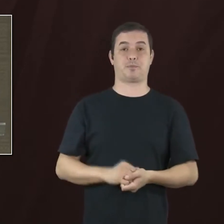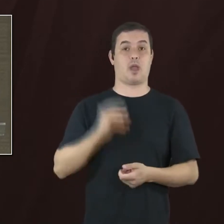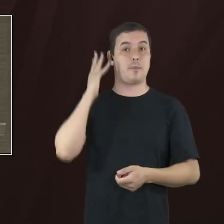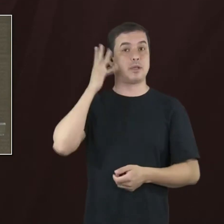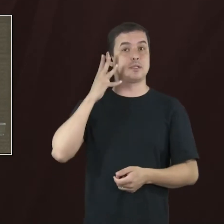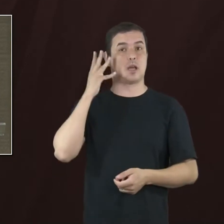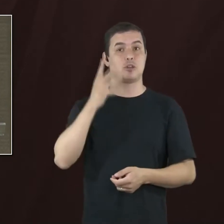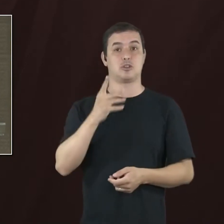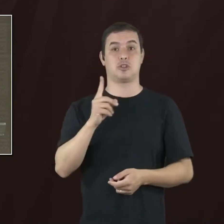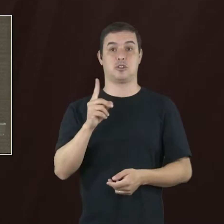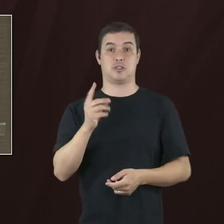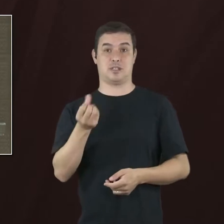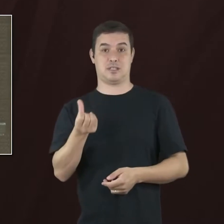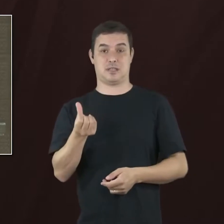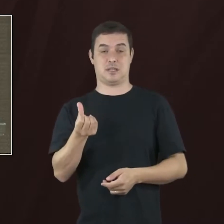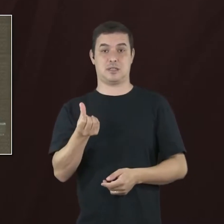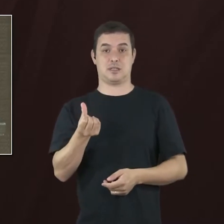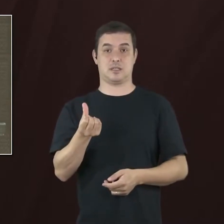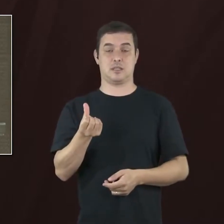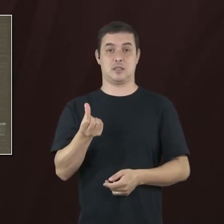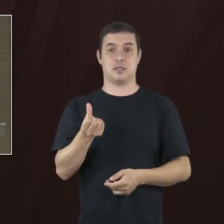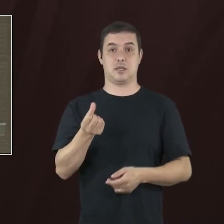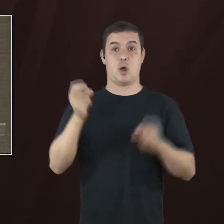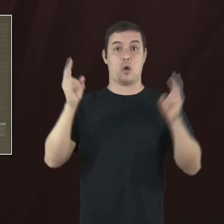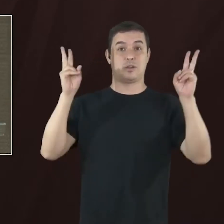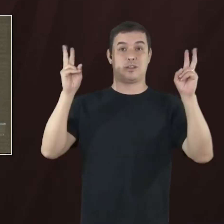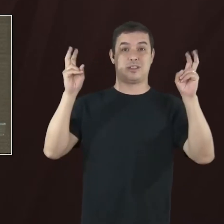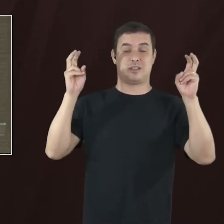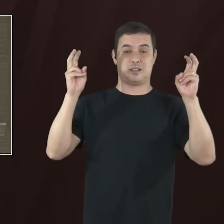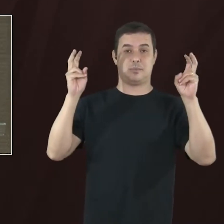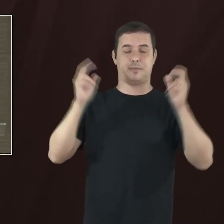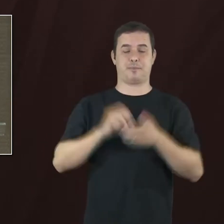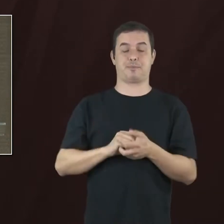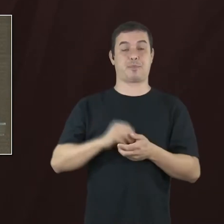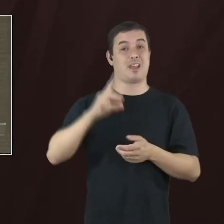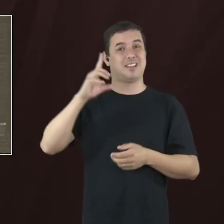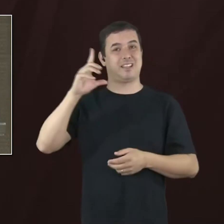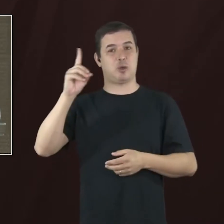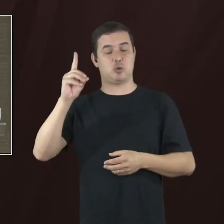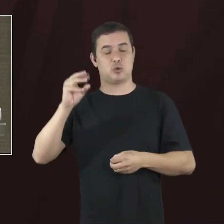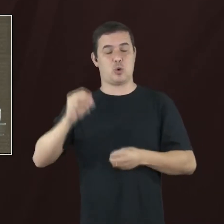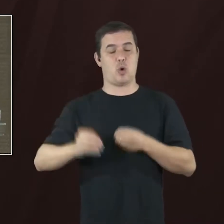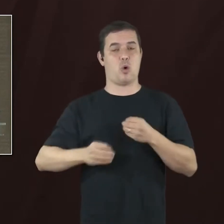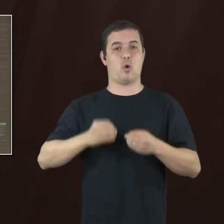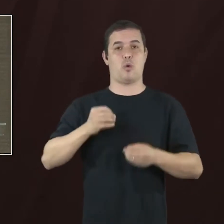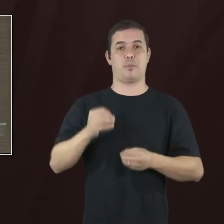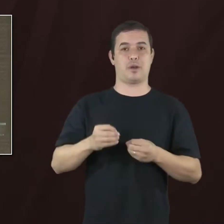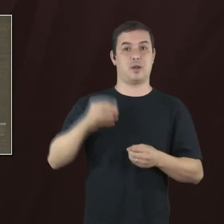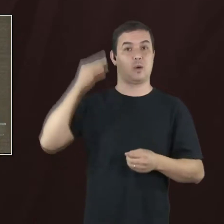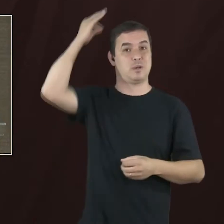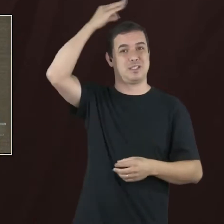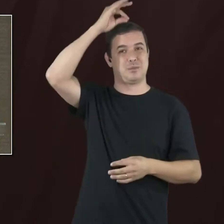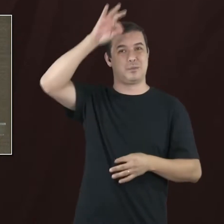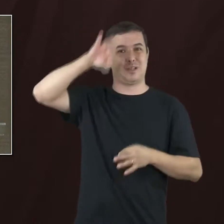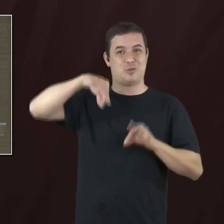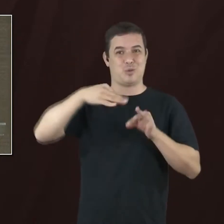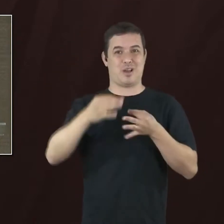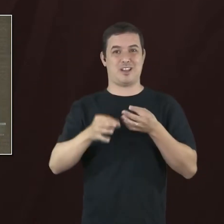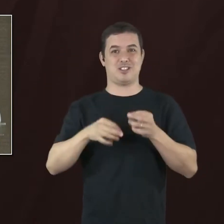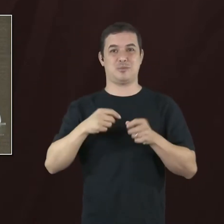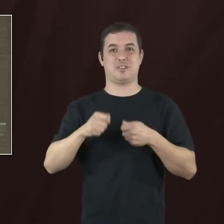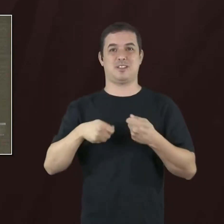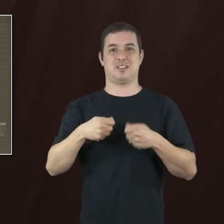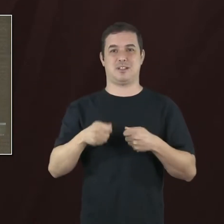16. A obra de Deus é administrada pelo Espírito.